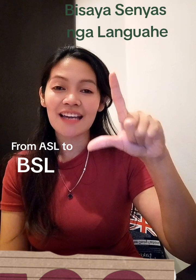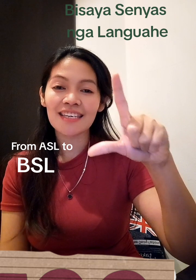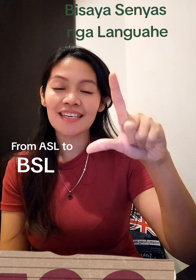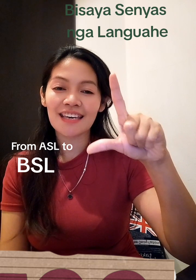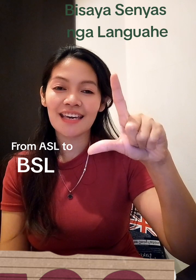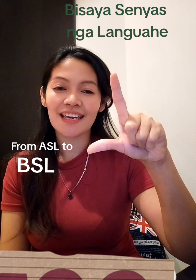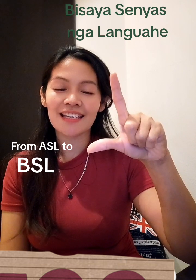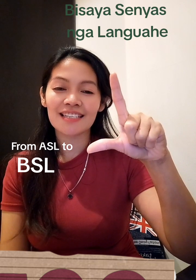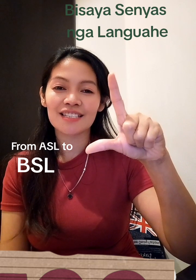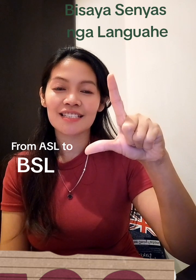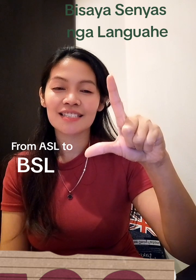Laki, L.